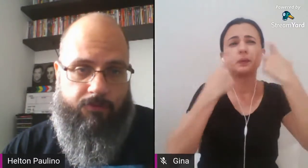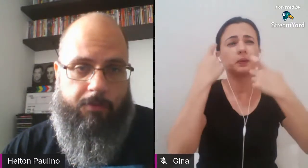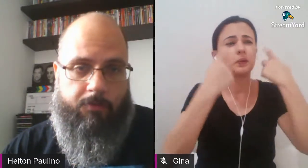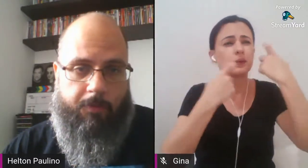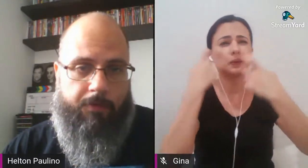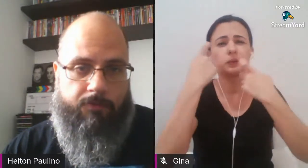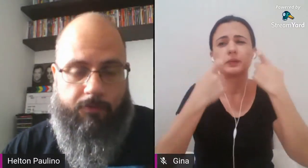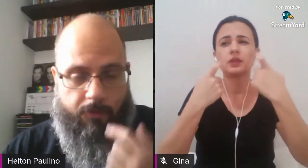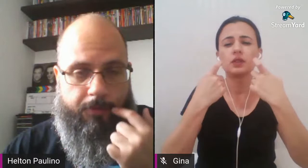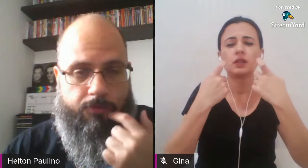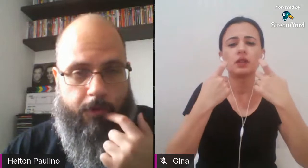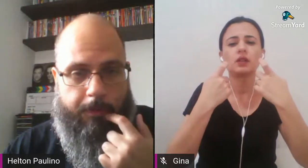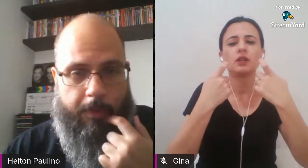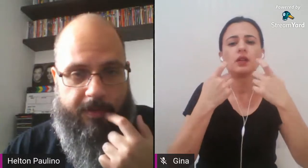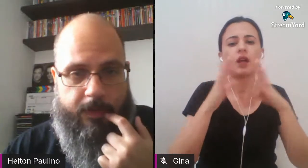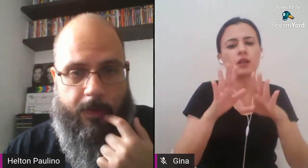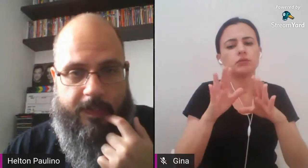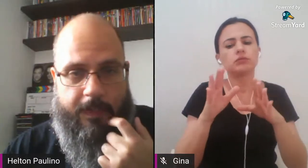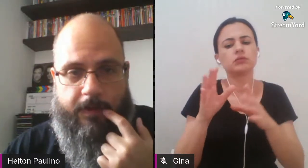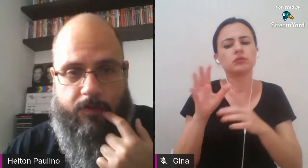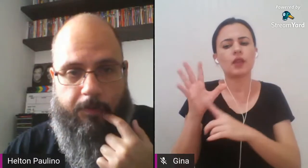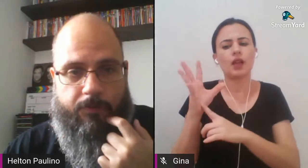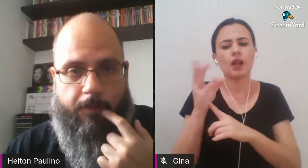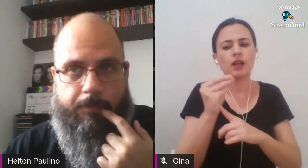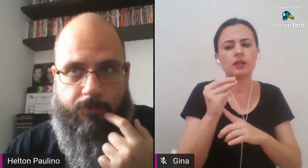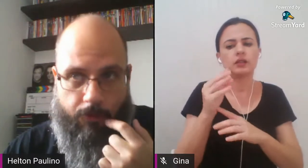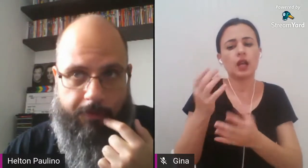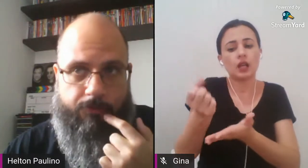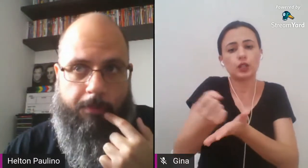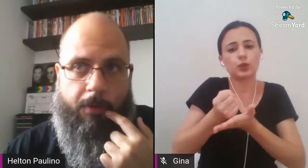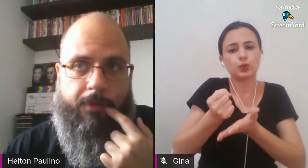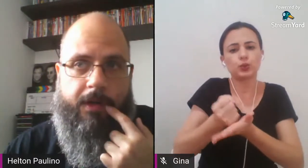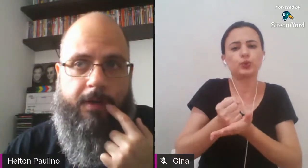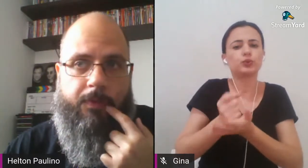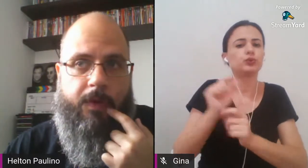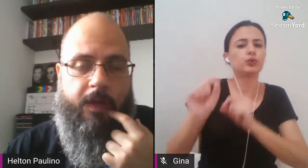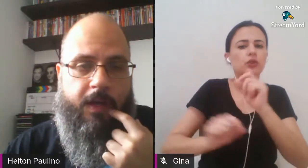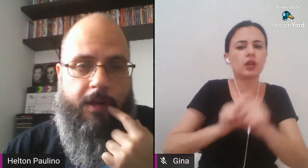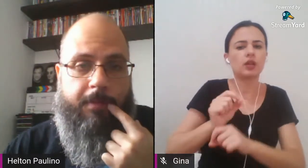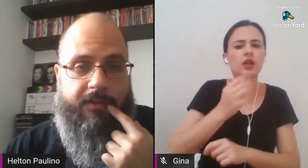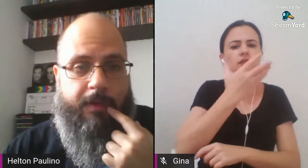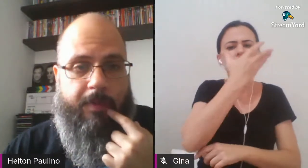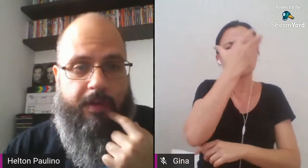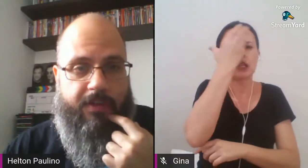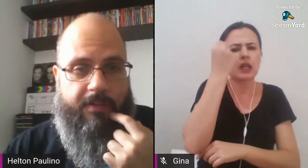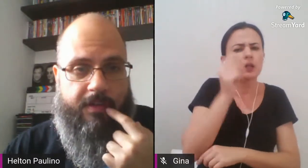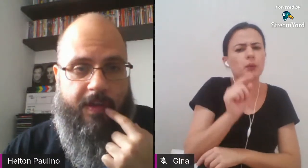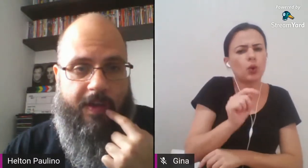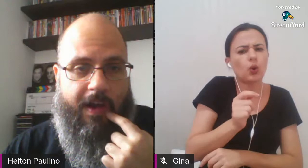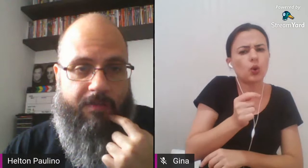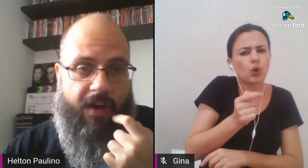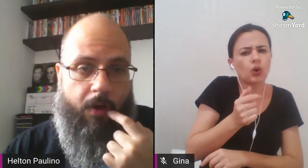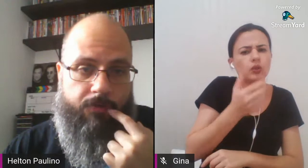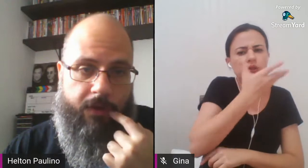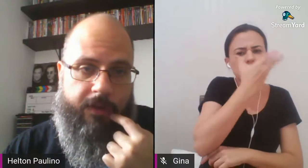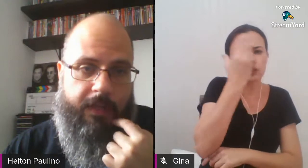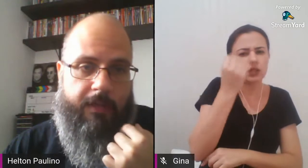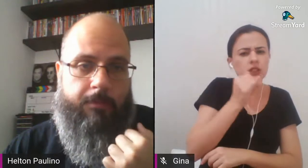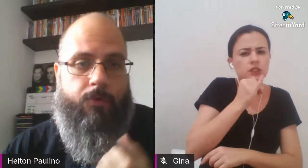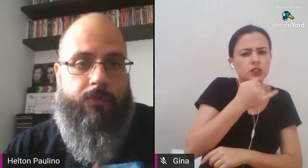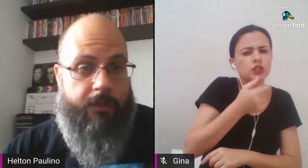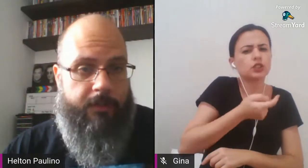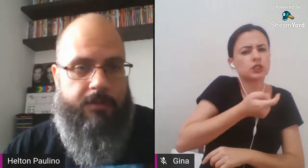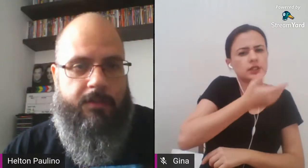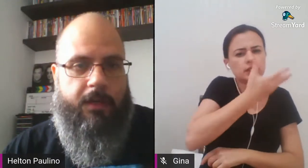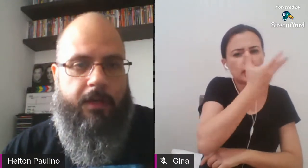vezes reflita sobre sua própria situação, né, sobre o seu próprio campo, mas também vai ser a válvula,